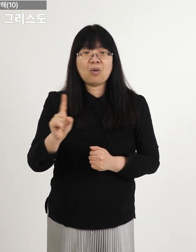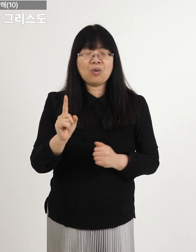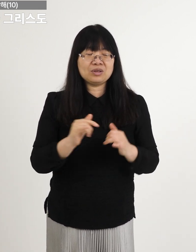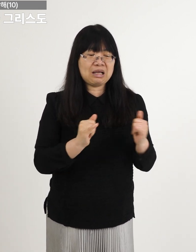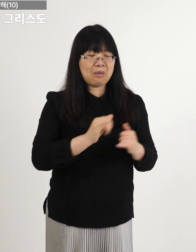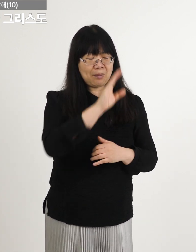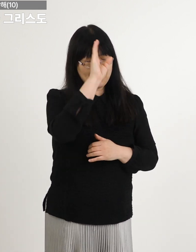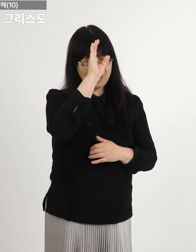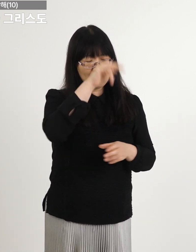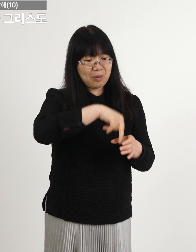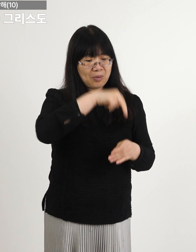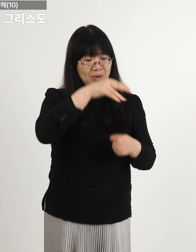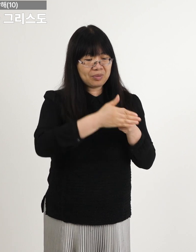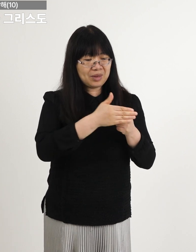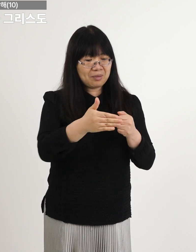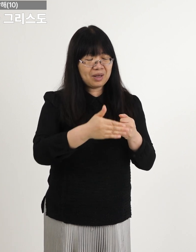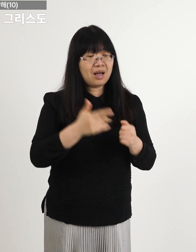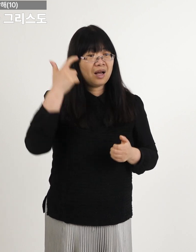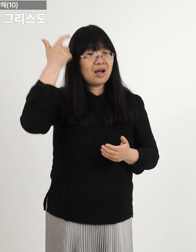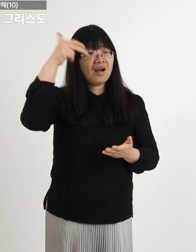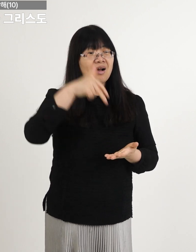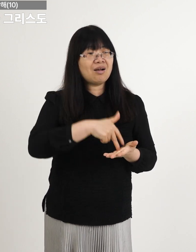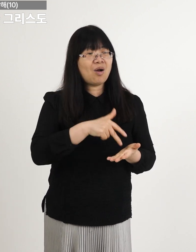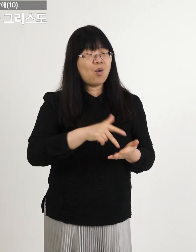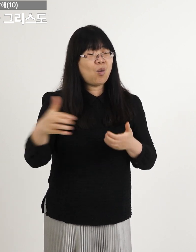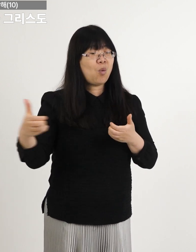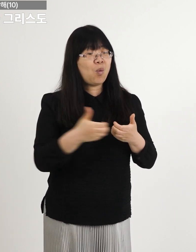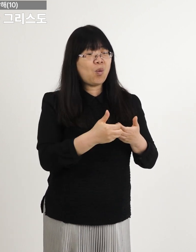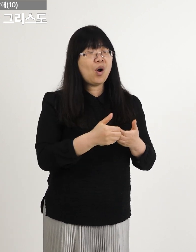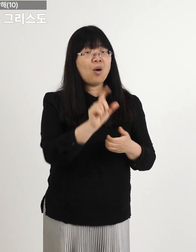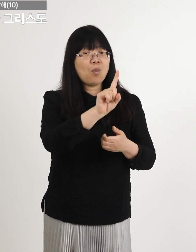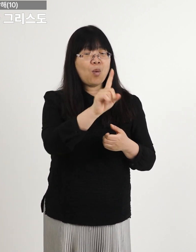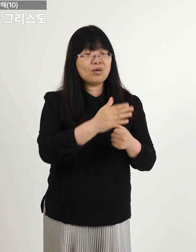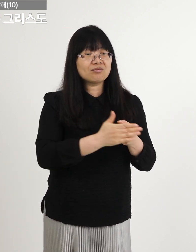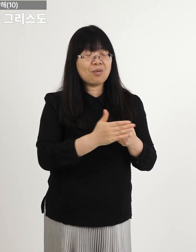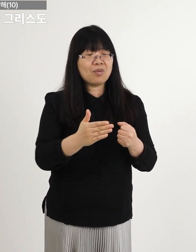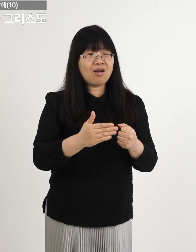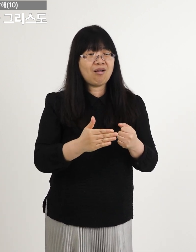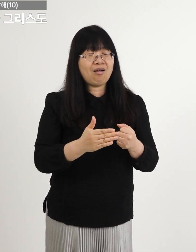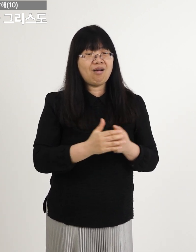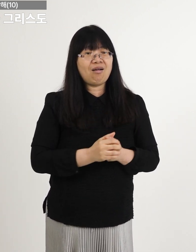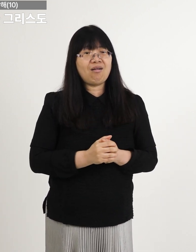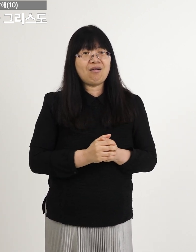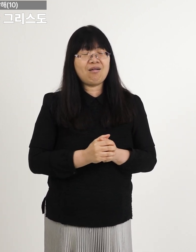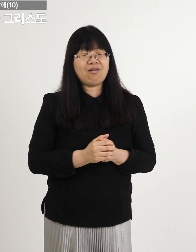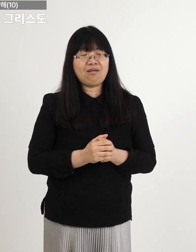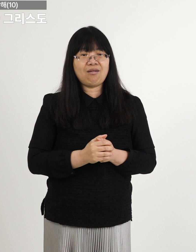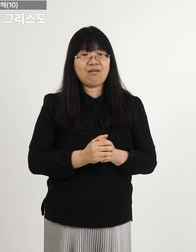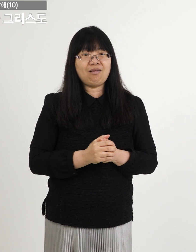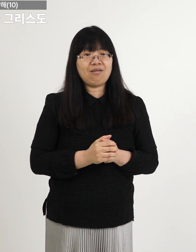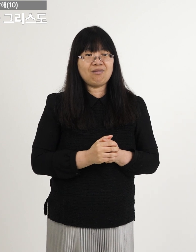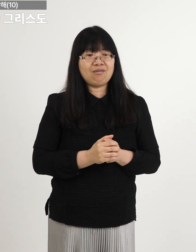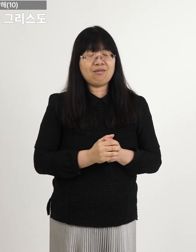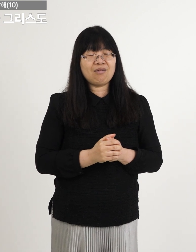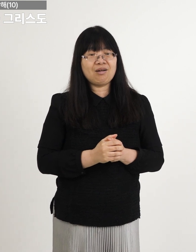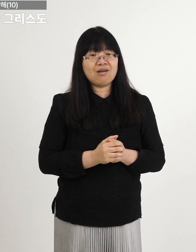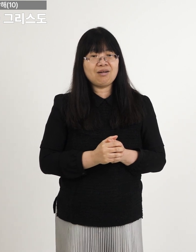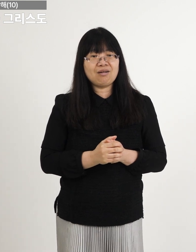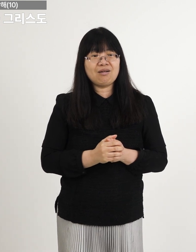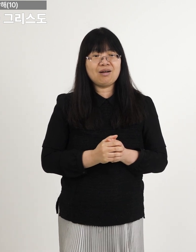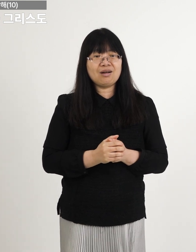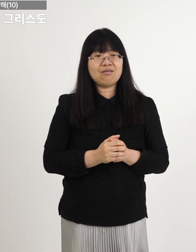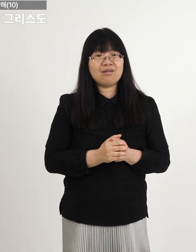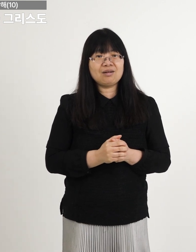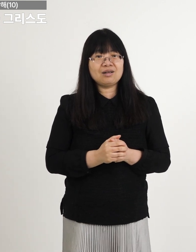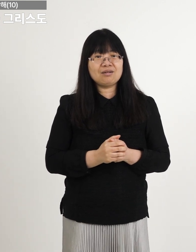병이 드니까 대번 영적으로도 뭐라고 공격을 당연히 머릿속에 담았겠어요. 저거 뭐 하나님